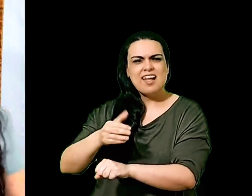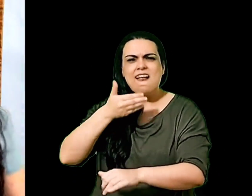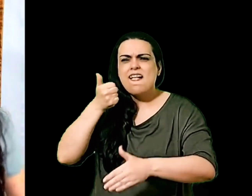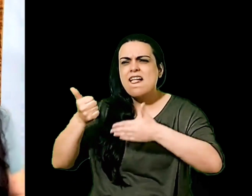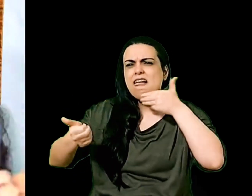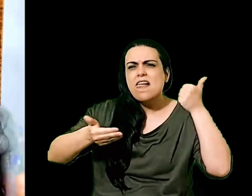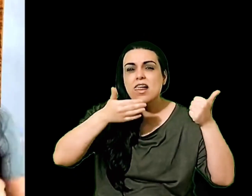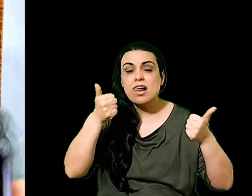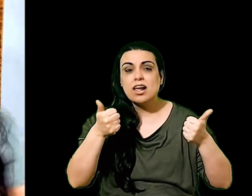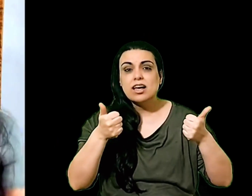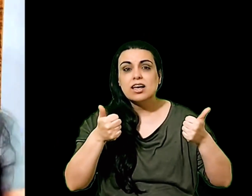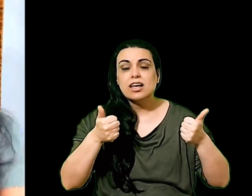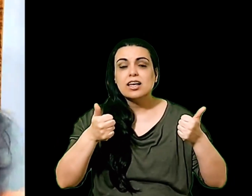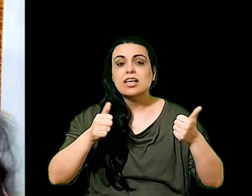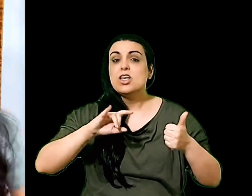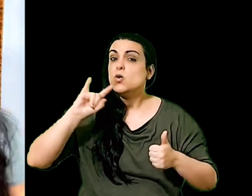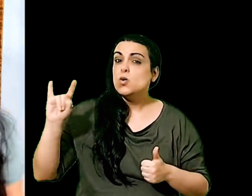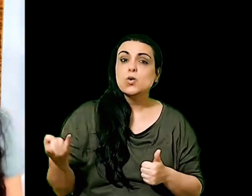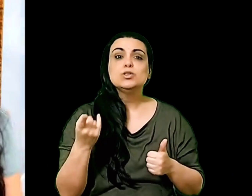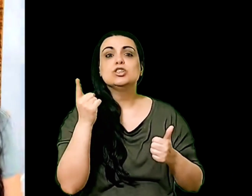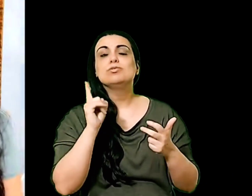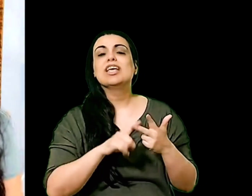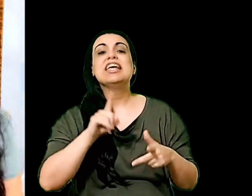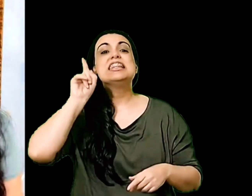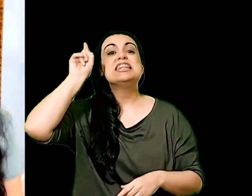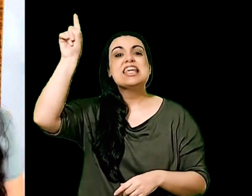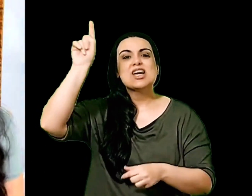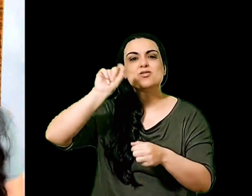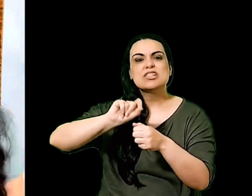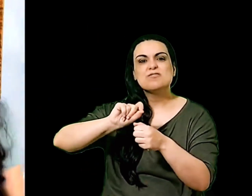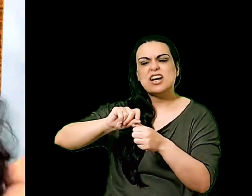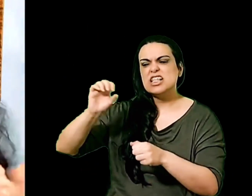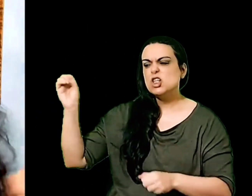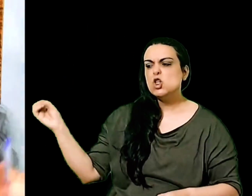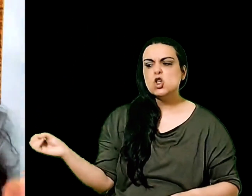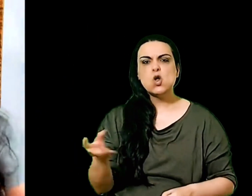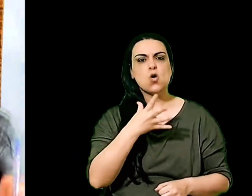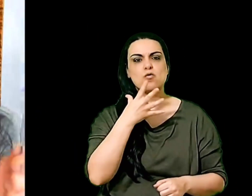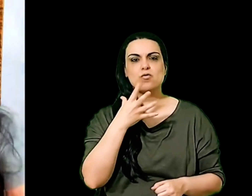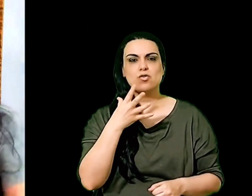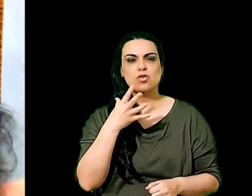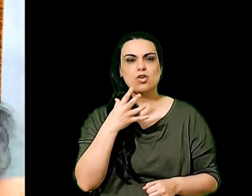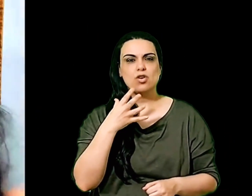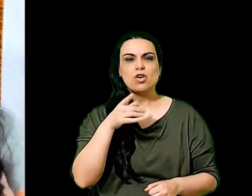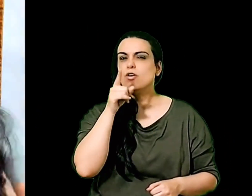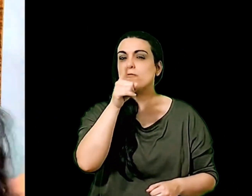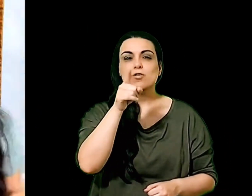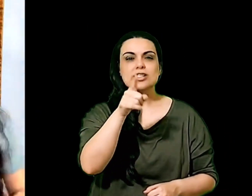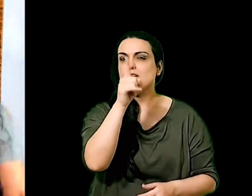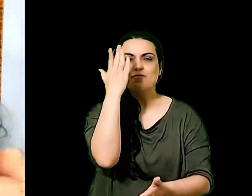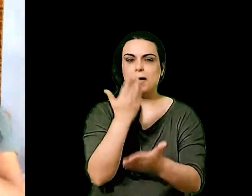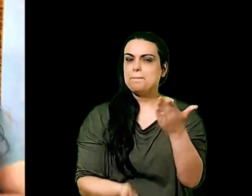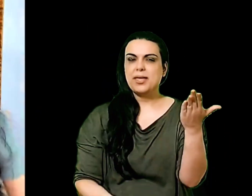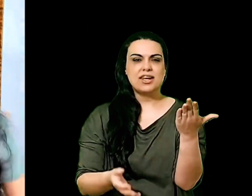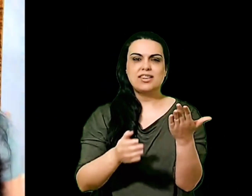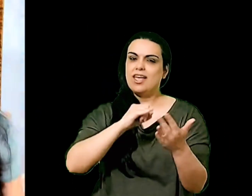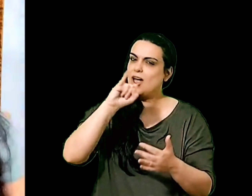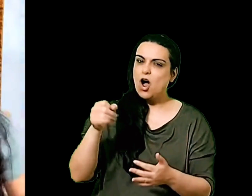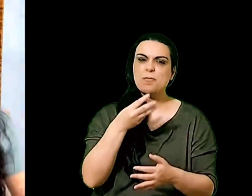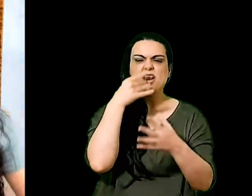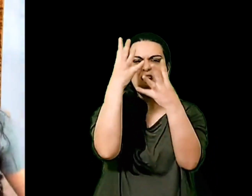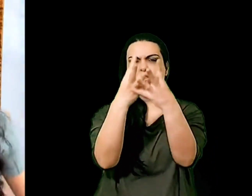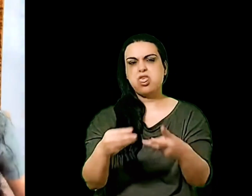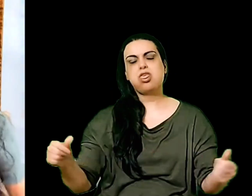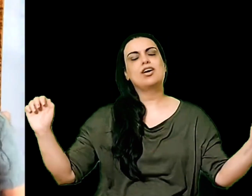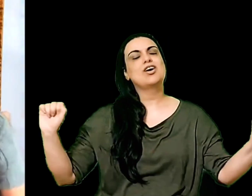por último, Deus está fazendo algo novo. E não vai apodrecer. Você não vai deixar